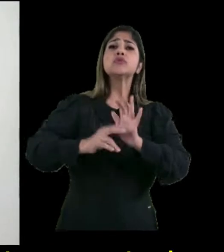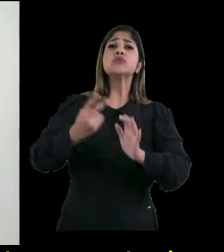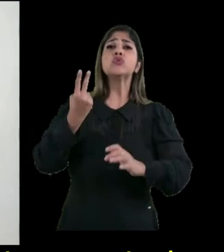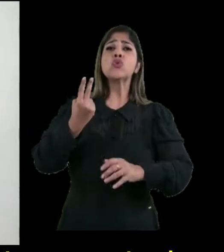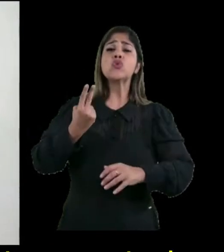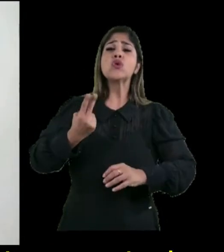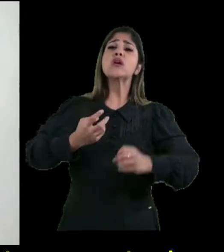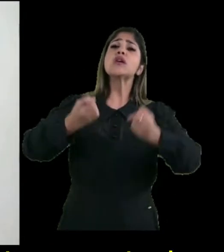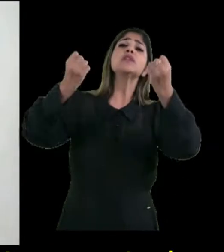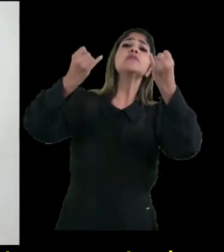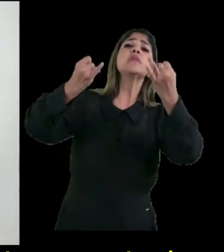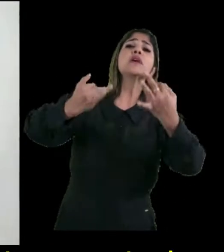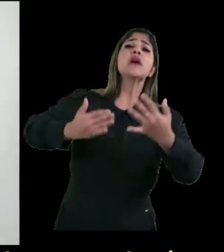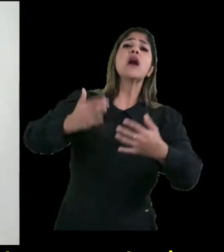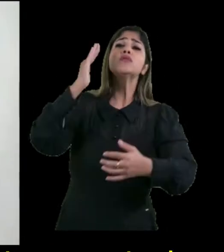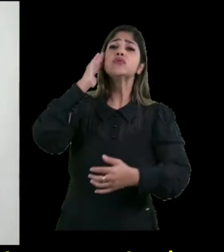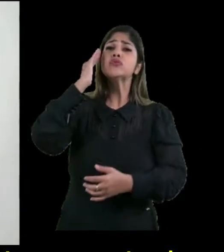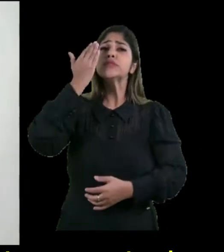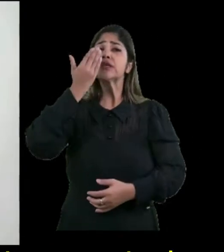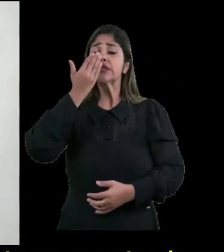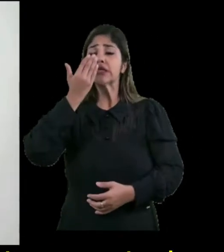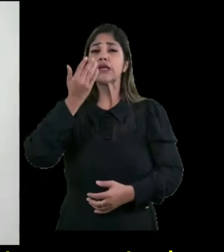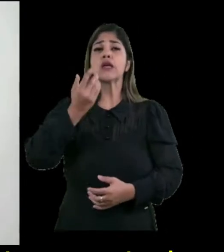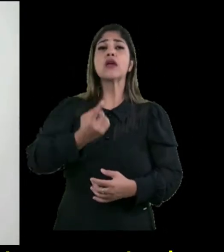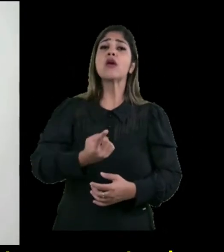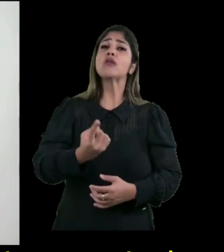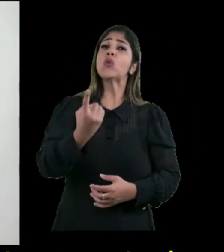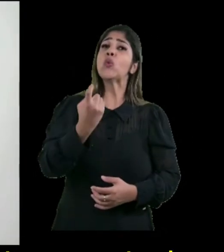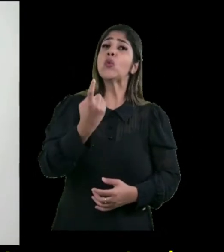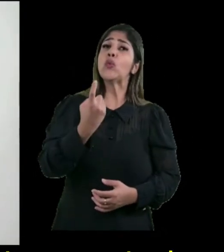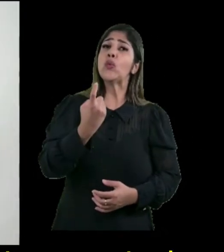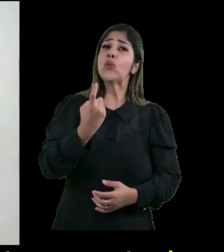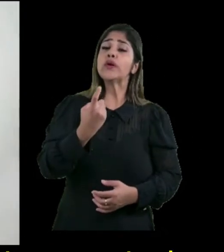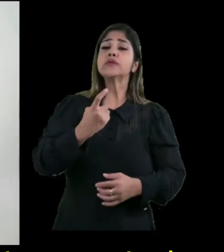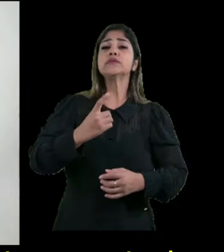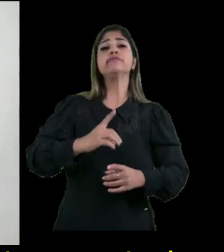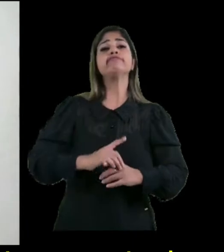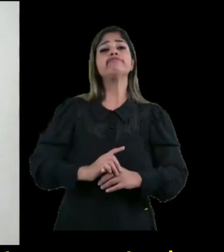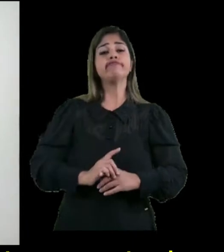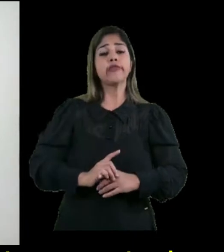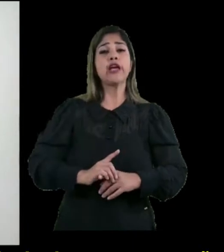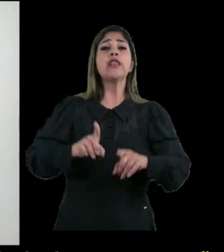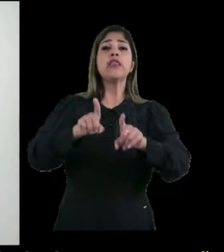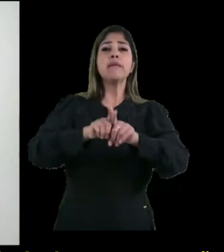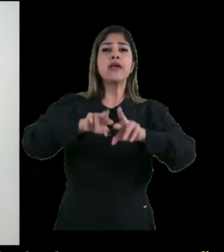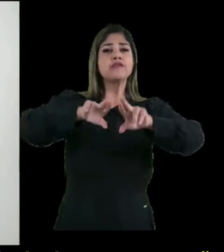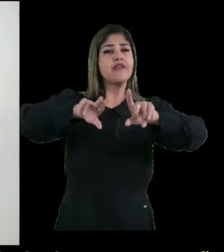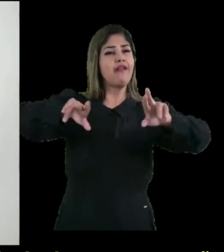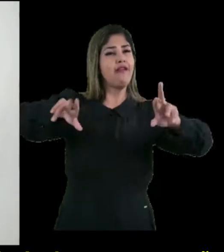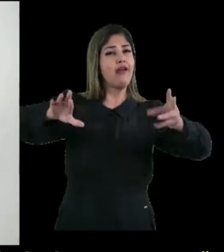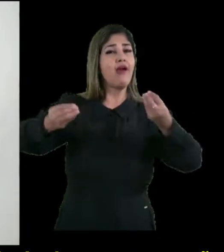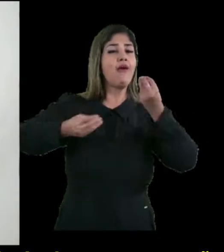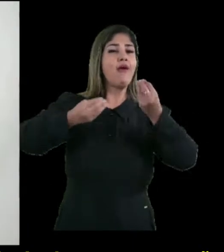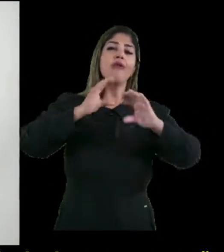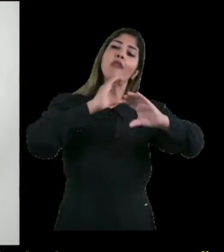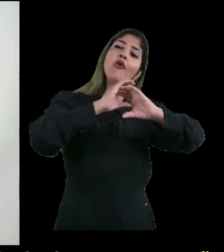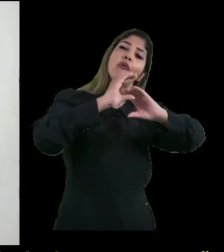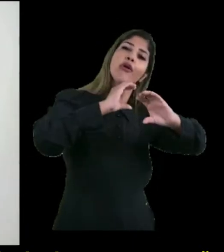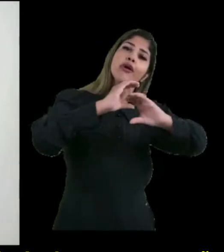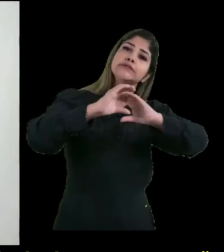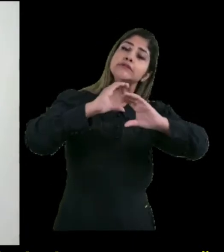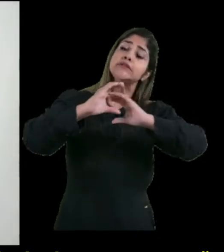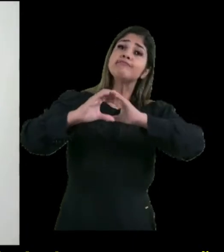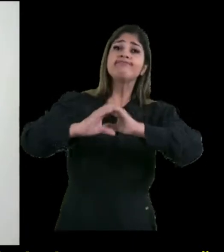comentamos aspectos da surdocedeia, a sua singularidade e suas variáveis, aspectos de